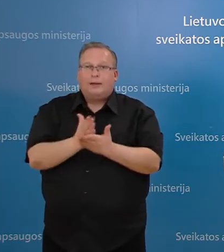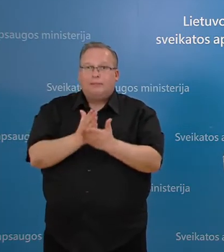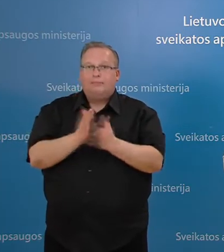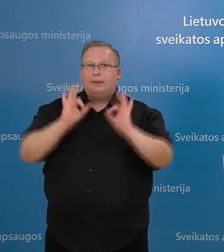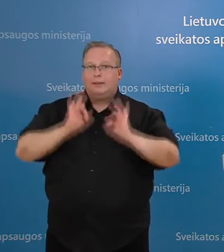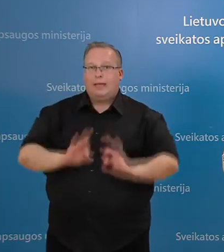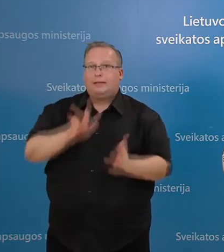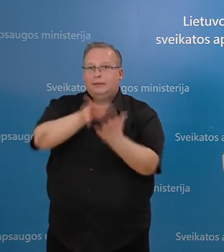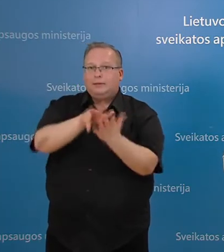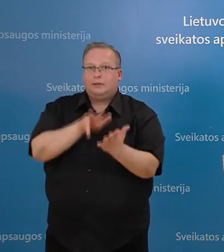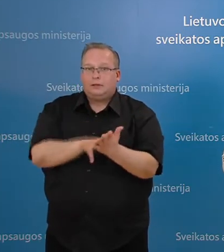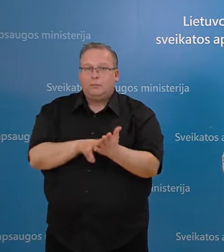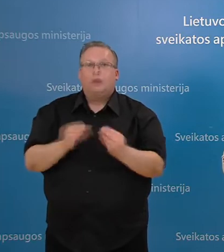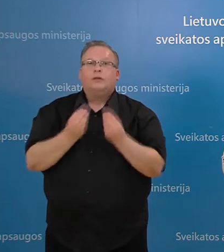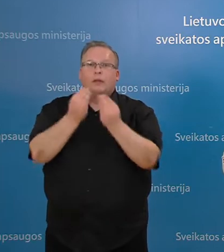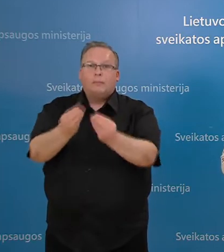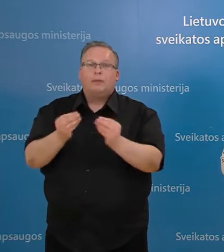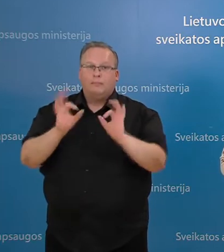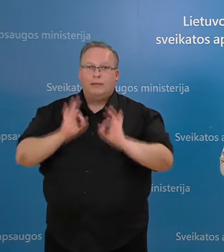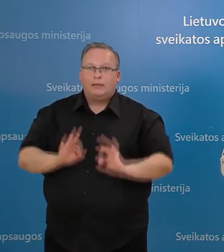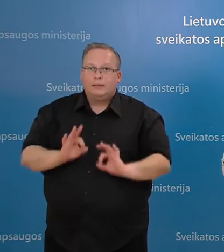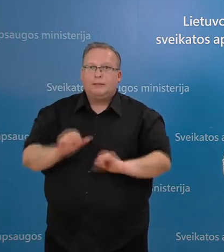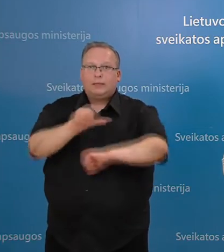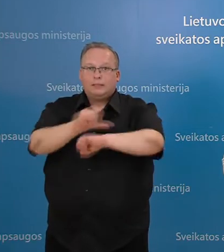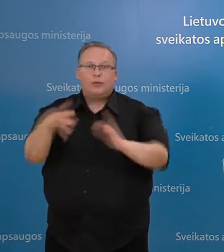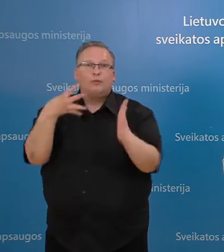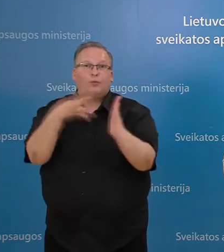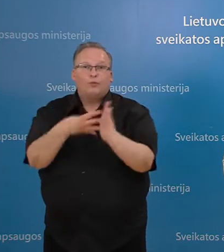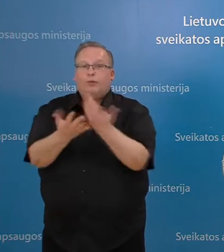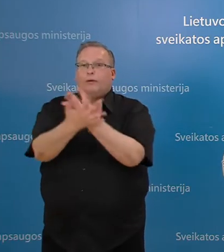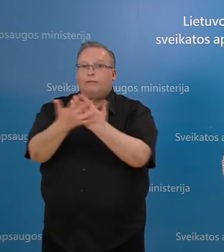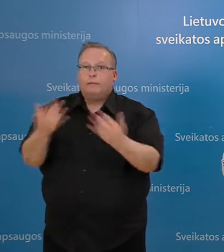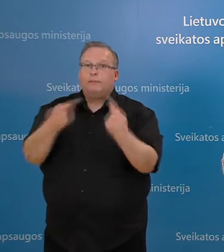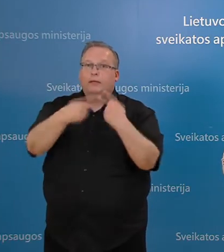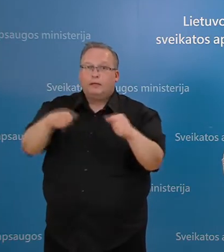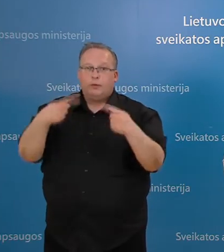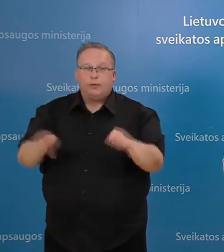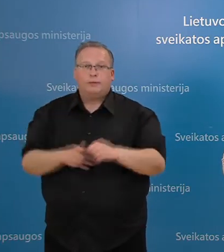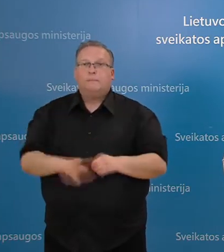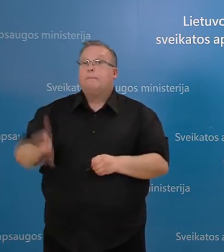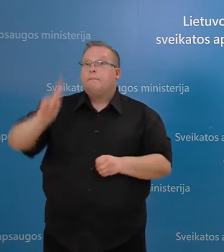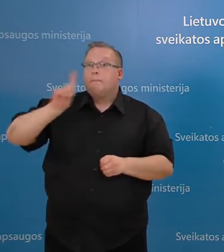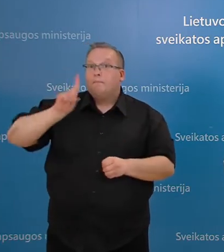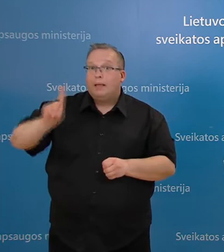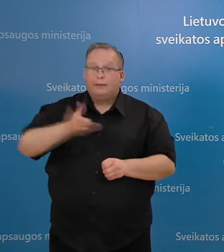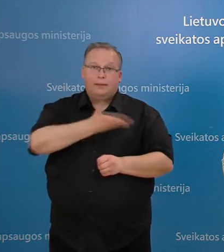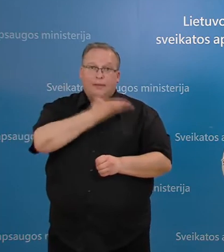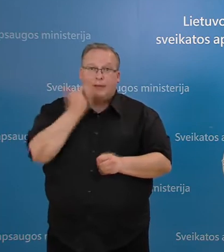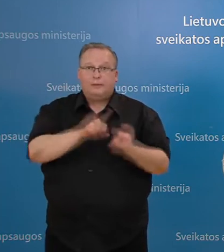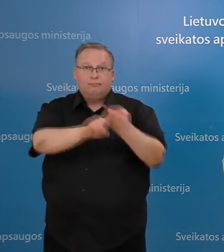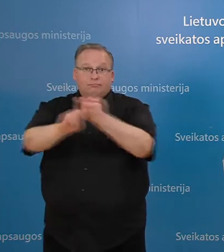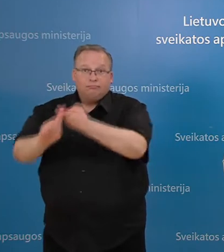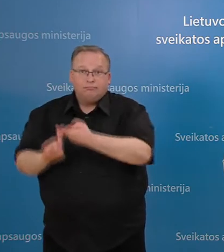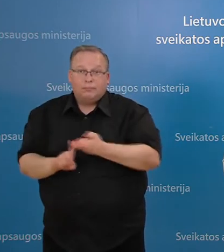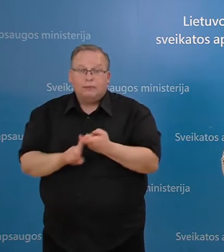režimas, na, kuris suteikia tam tikras teisinės priemonės sienų kontroliai ir visokias kitas, bet netgi nesant epidemijos, netgi ir